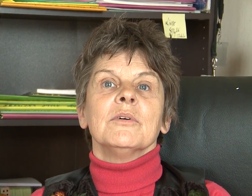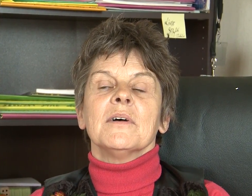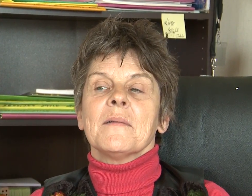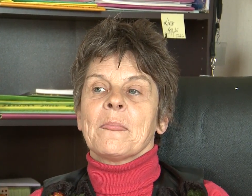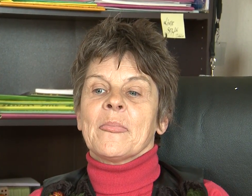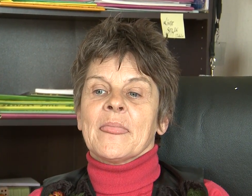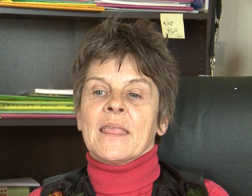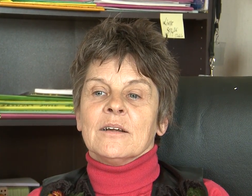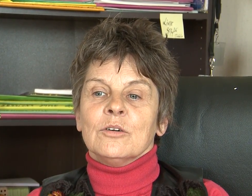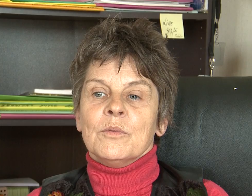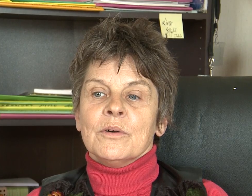subjectivement, comment